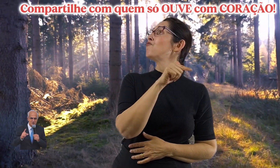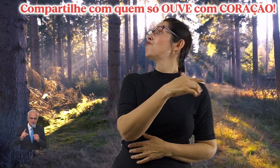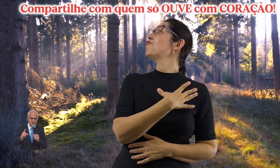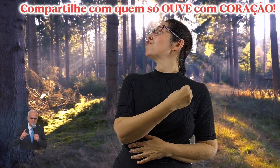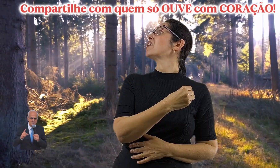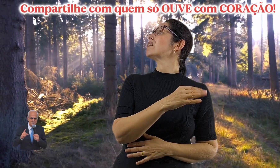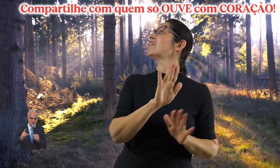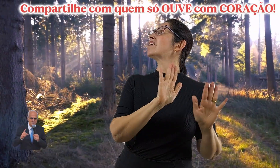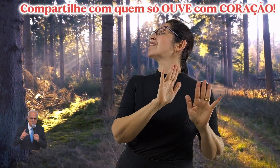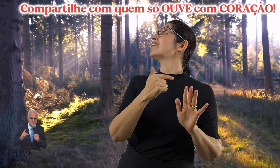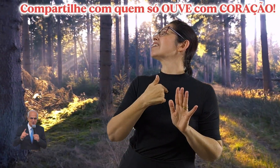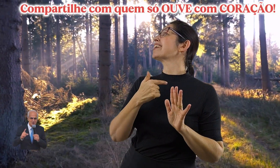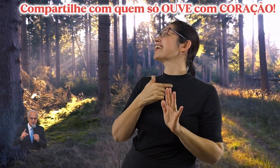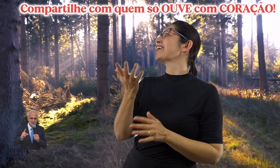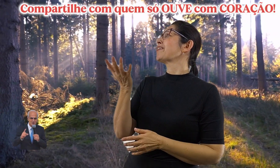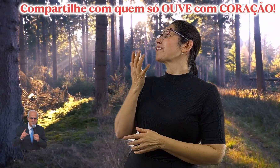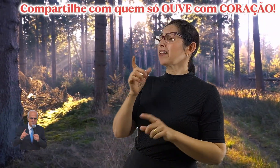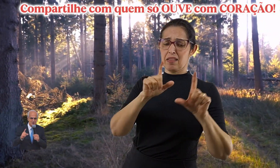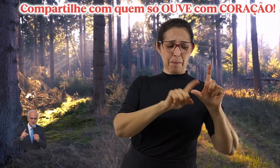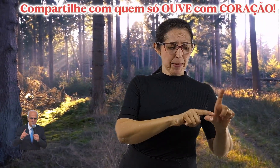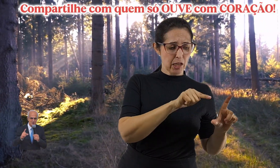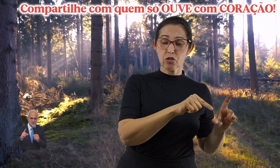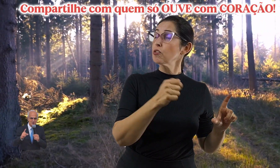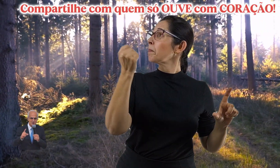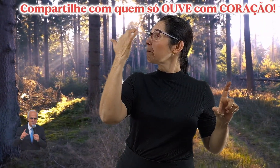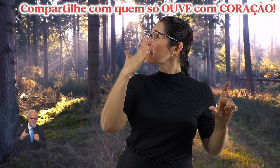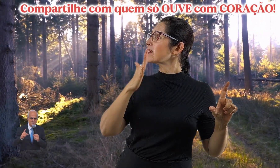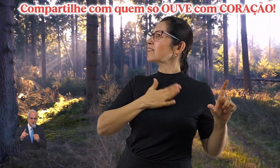Mas, Senhor, a minha bênção não depende dele.